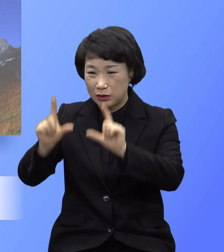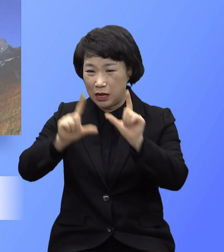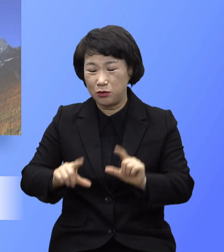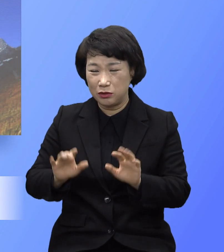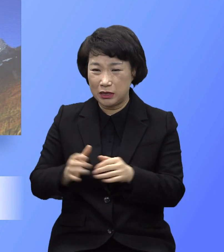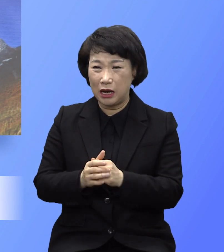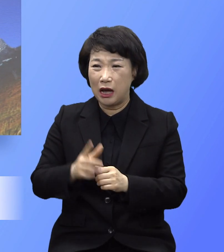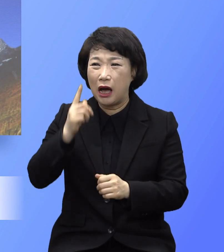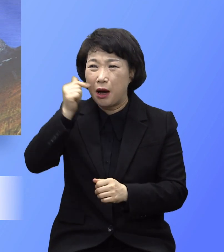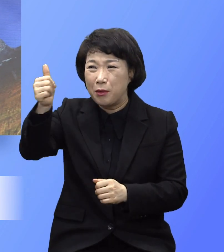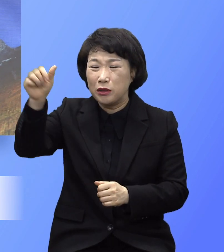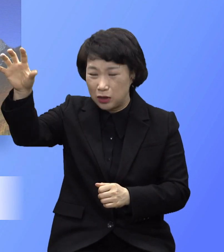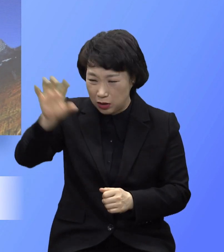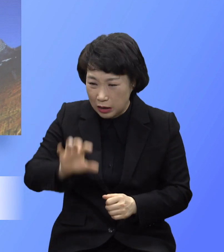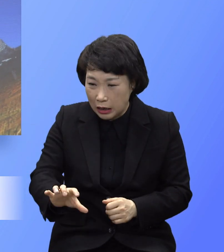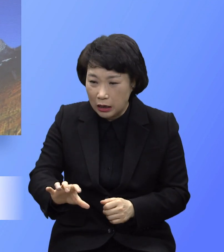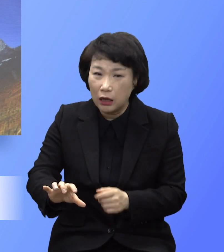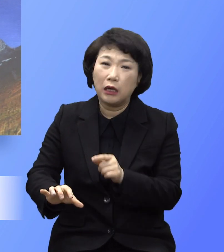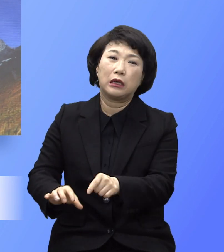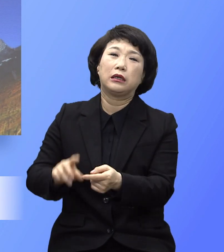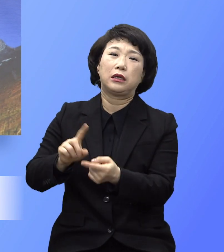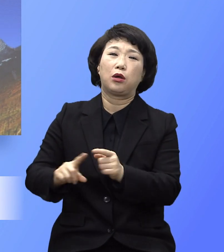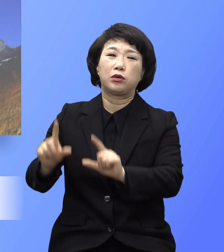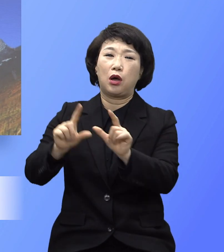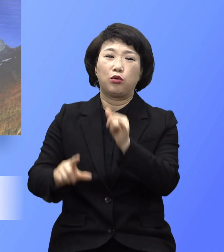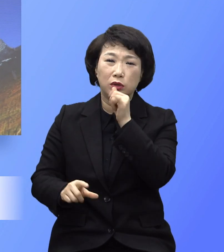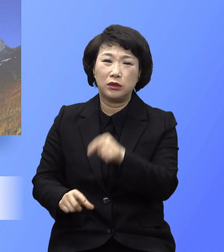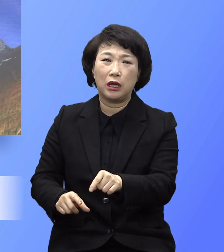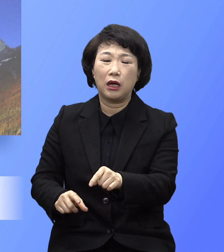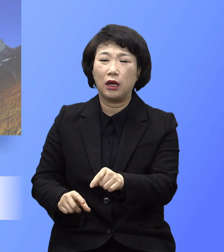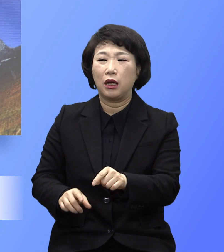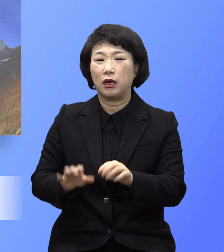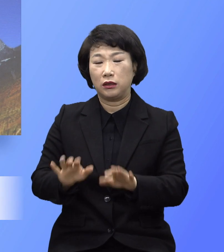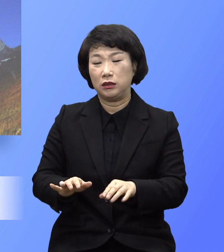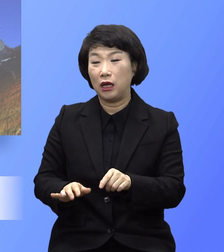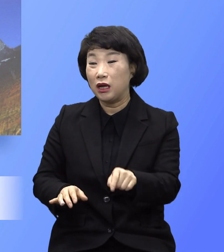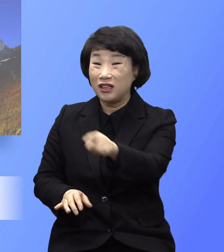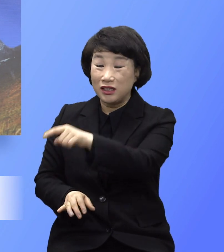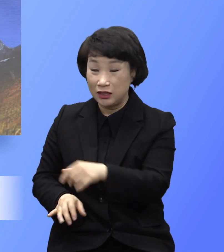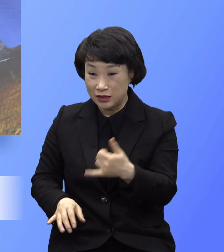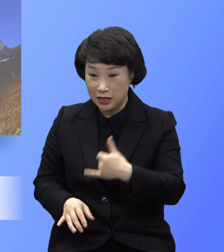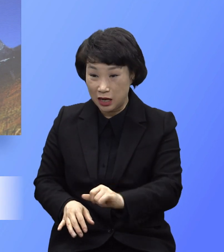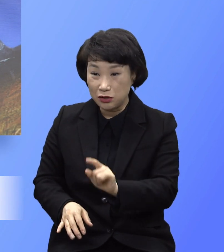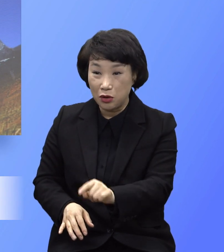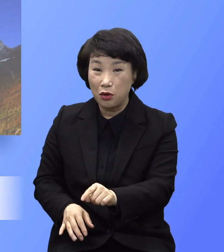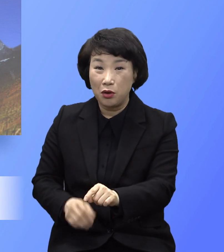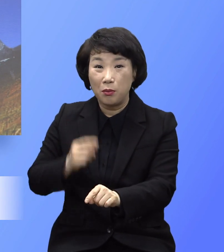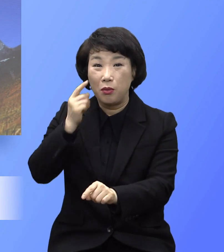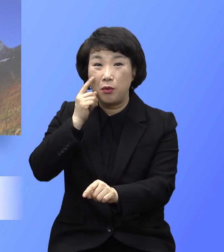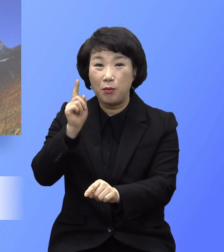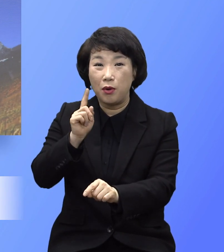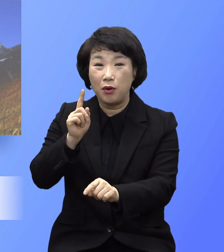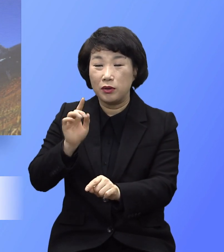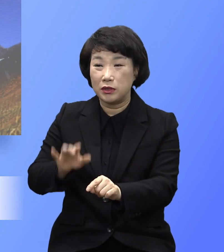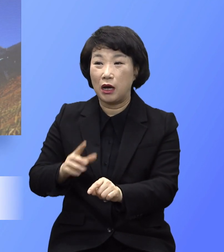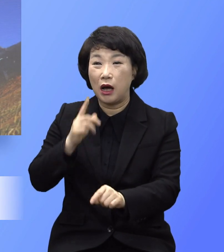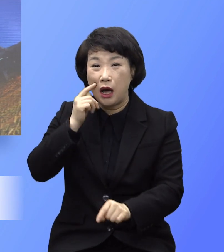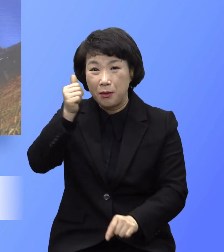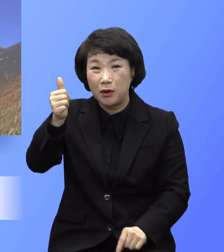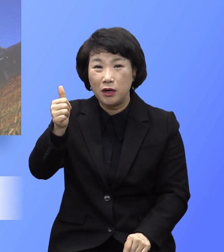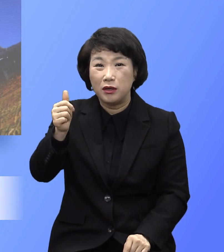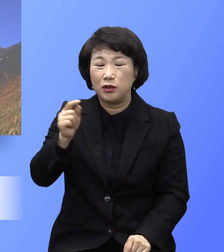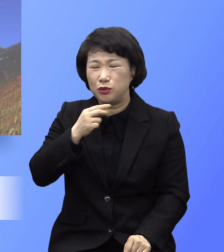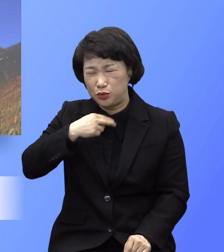똑같이 지 아버지처럼 산다는 겁니다. 근데 걔들도요, 그 주의 아버지가